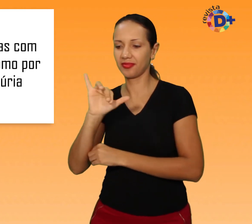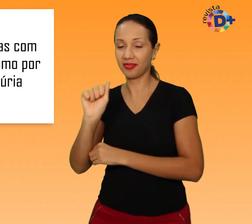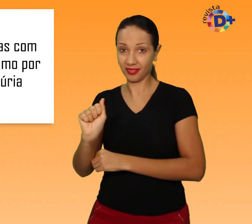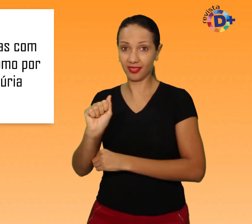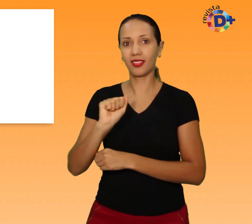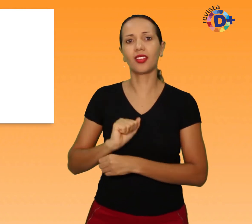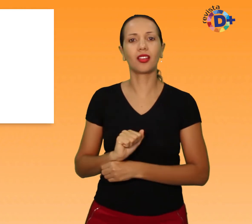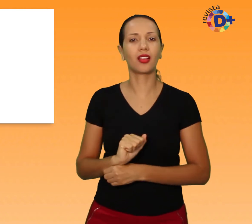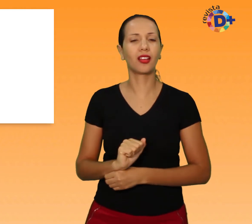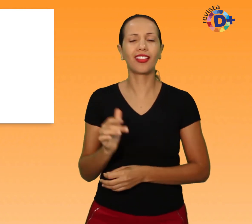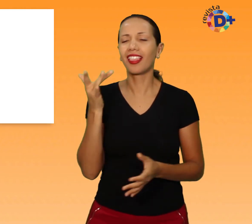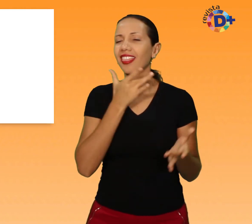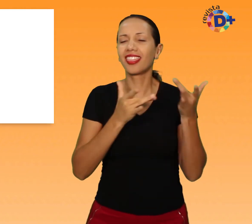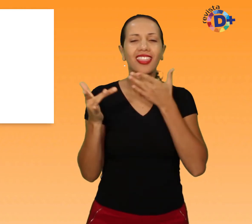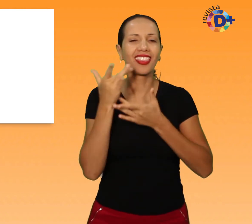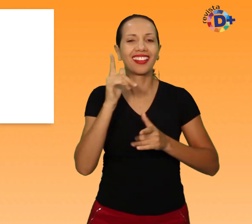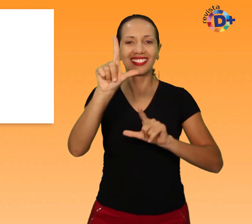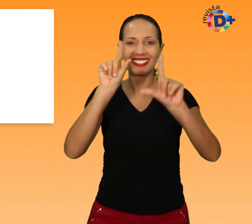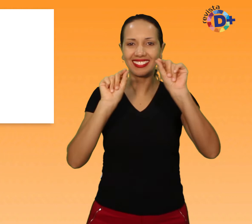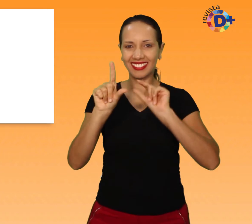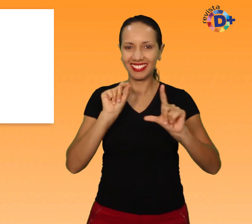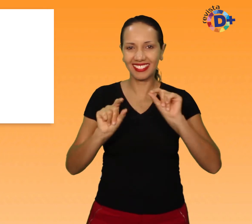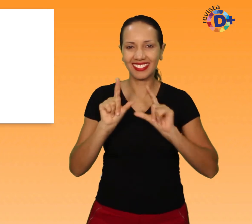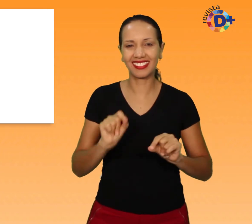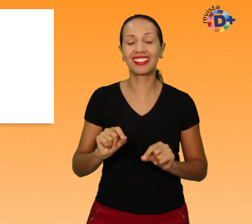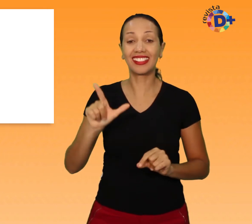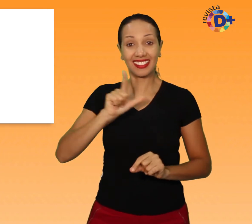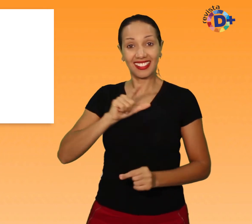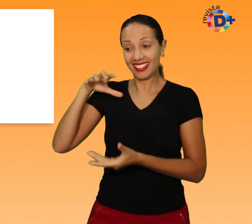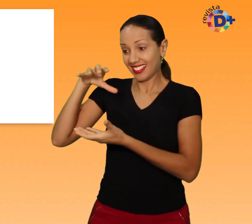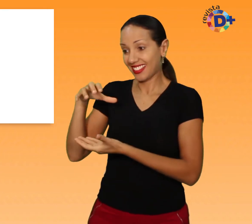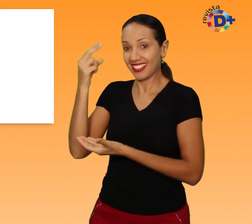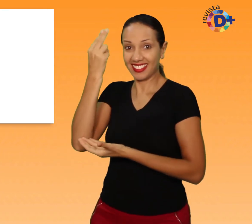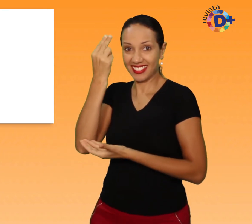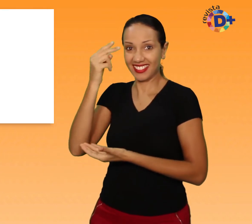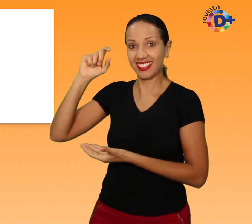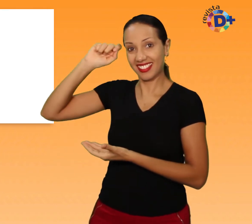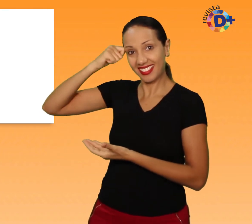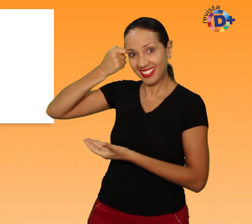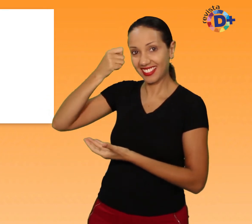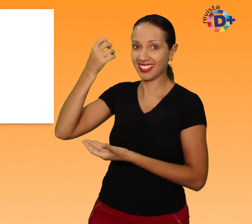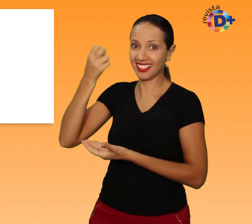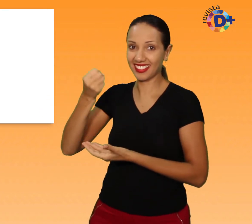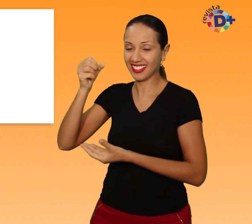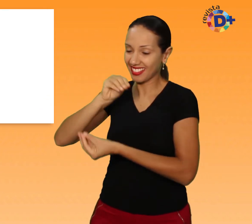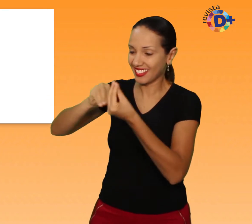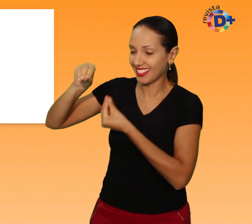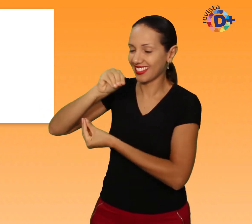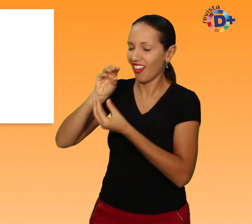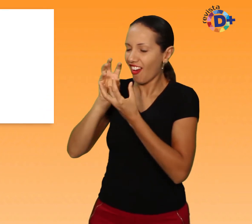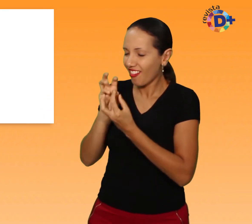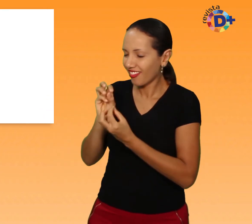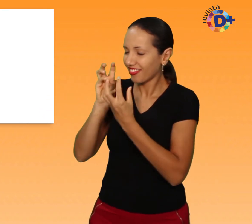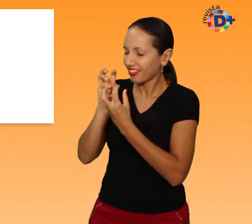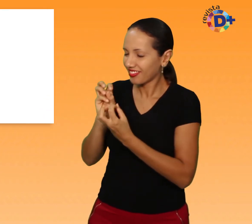entre as deliciosas opções aos pretos brancos mistos em mistos crocantes